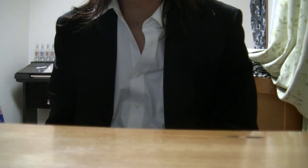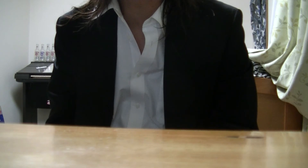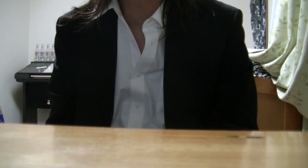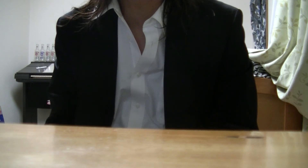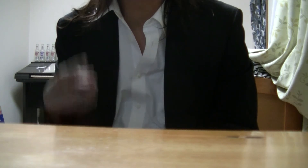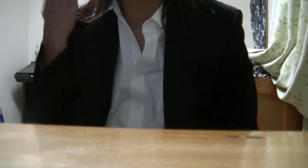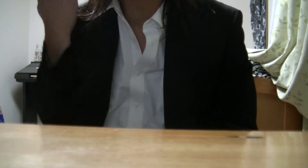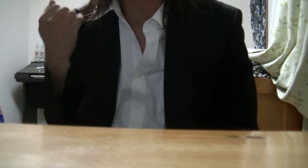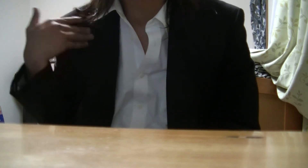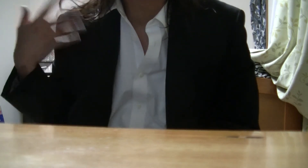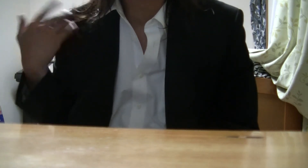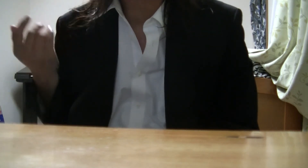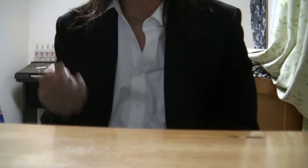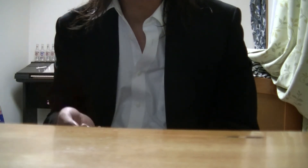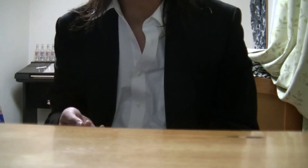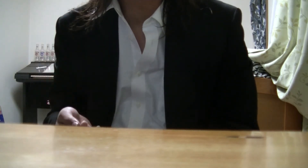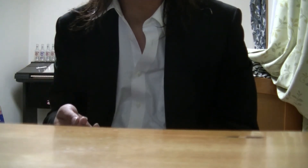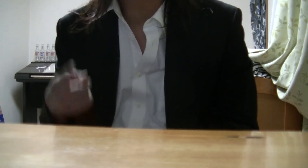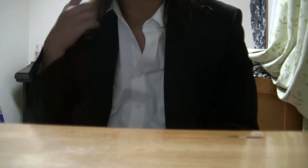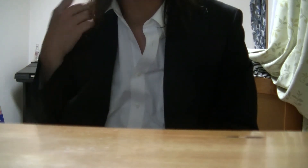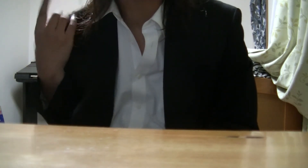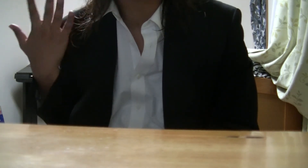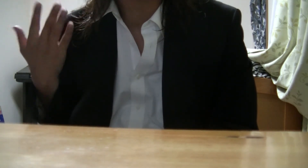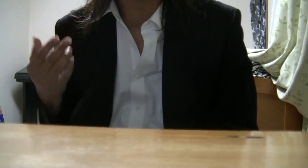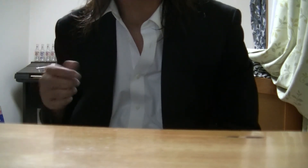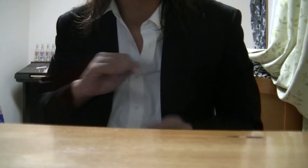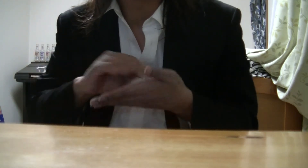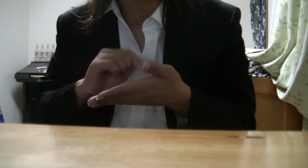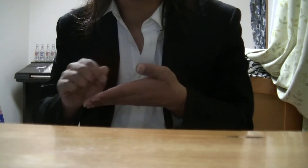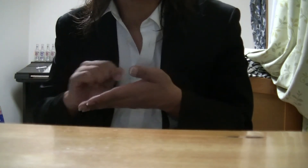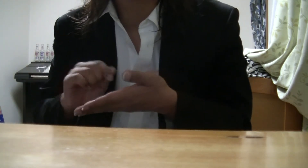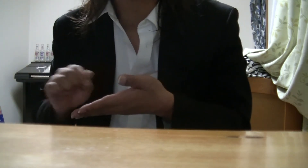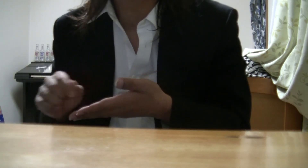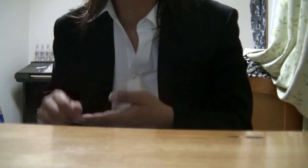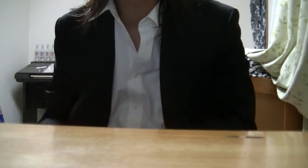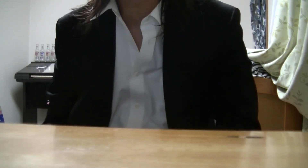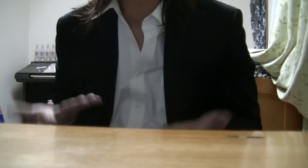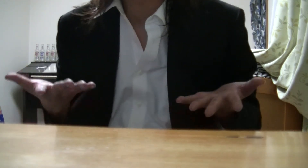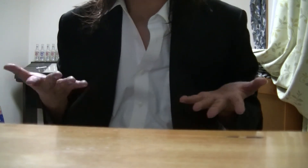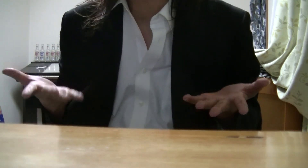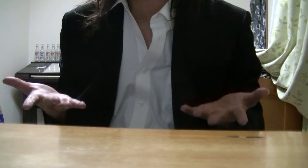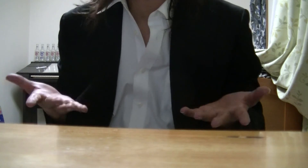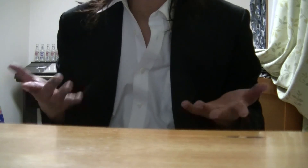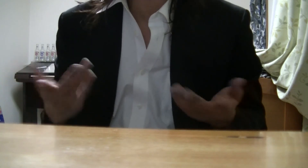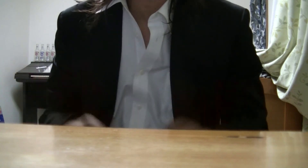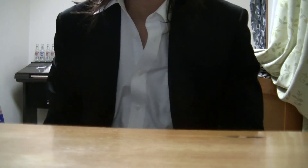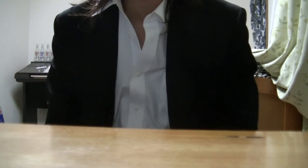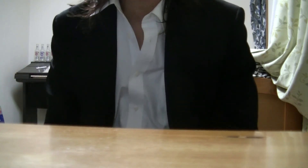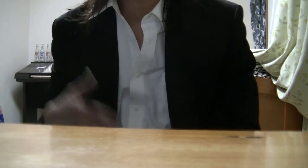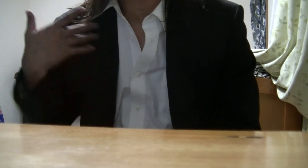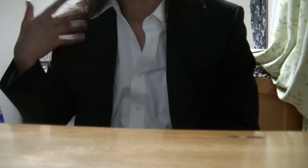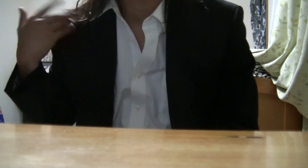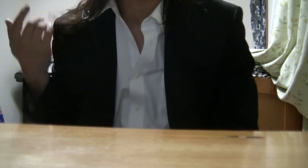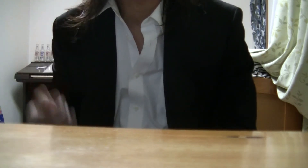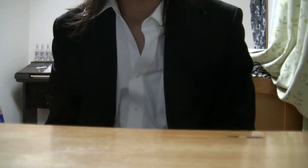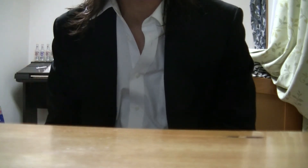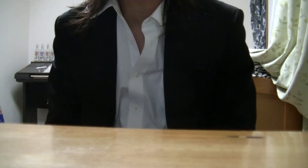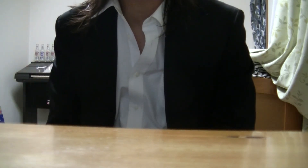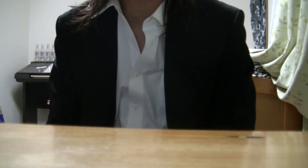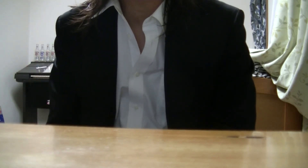の名前忘れてた。伏瀬くんが書いた、あーサービス忘れちゃった、題名ちょっとアマゾンで検索